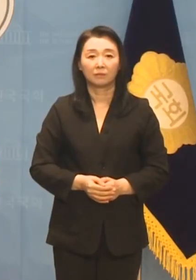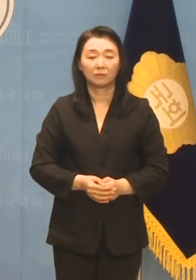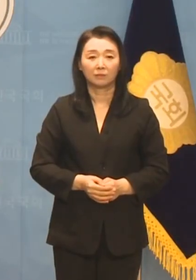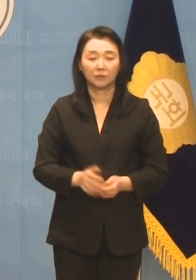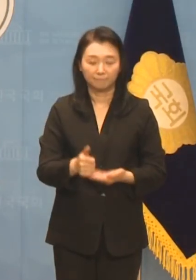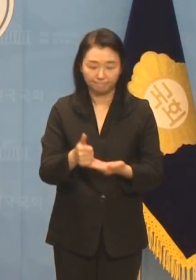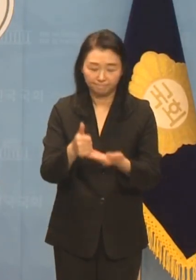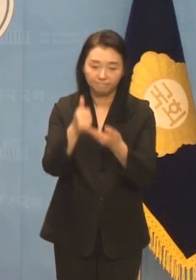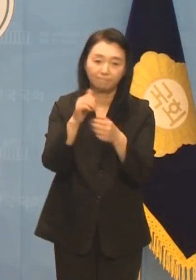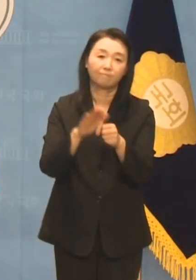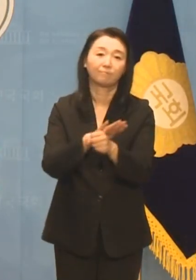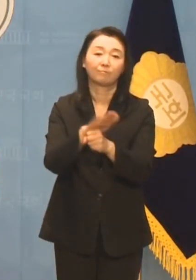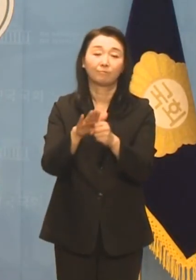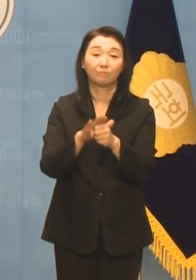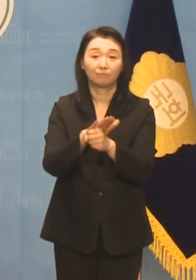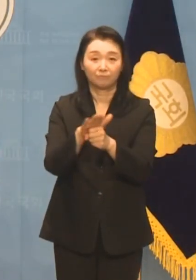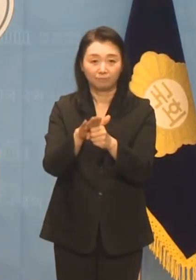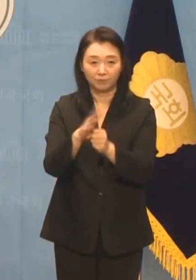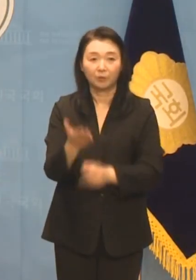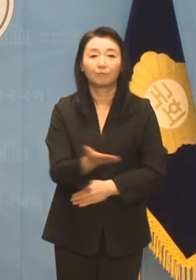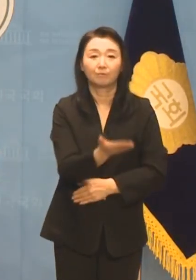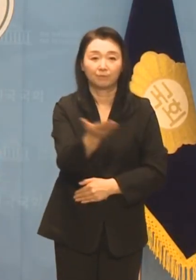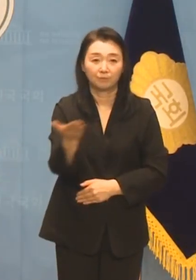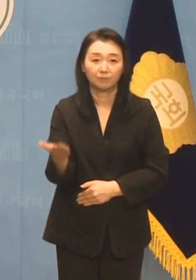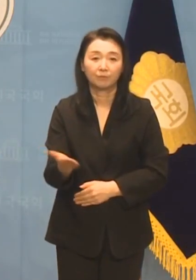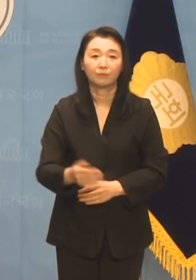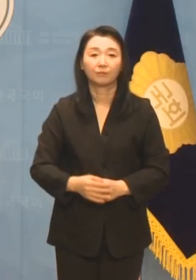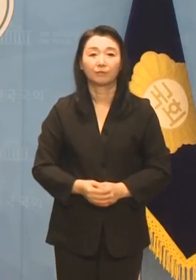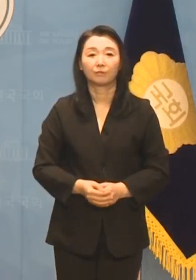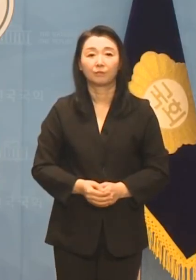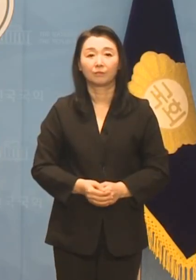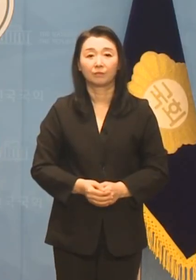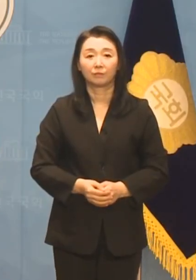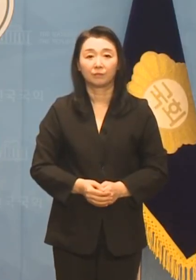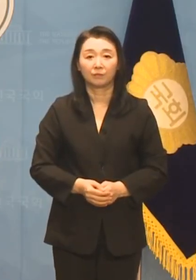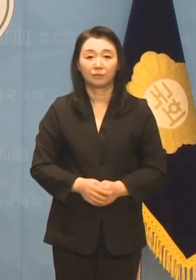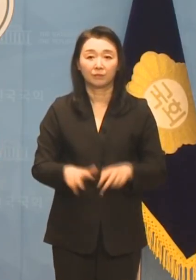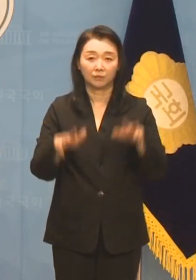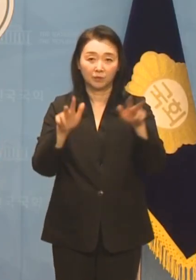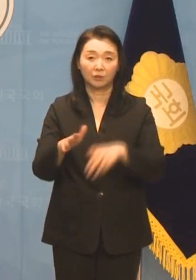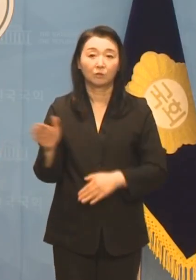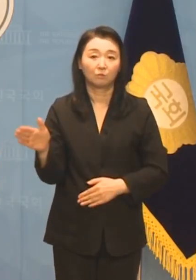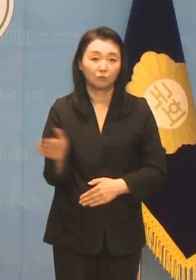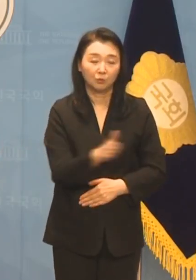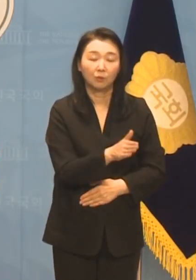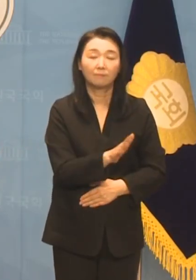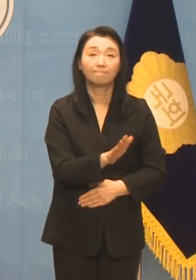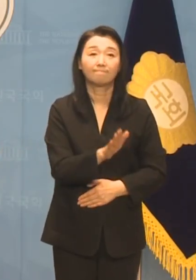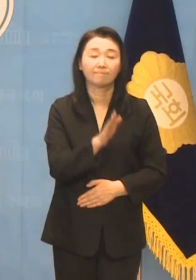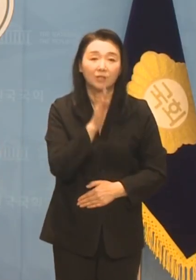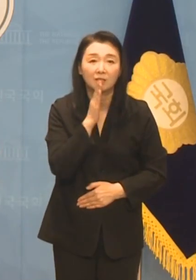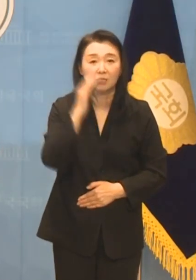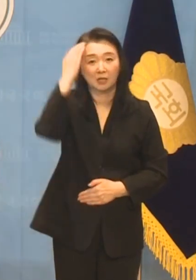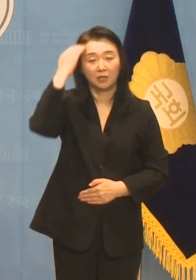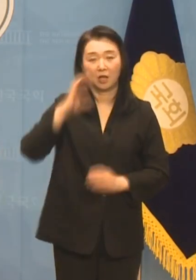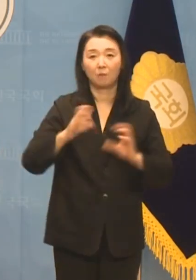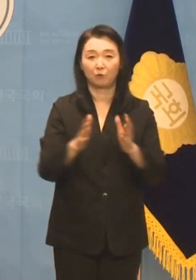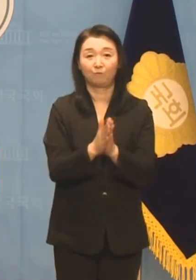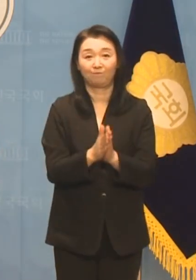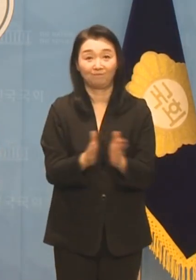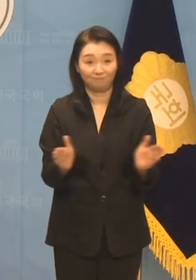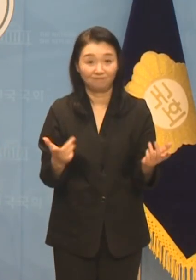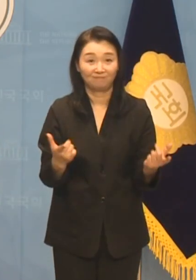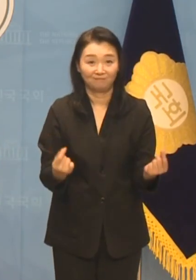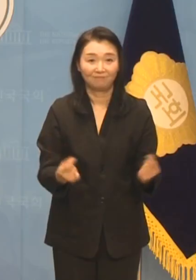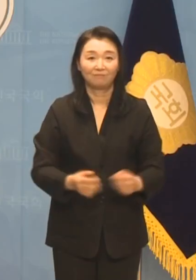존경하고 사랑하는 국민 여러분, 이제부터 진짜 대한민국이 시작됩니다.